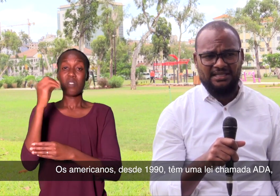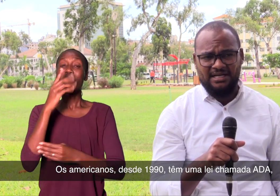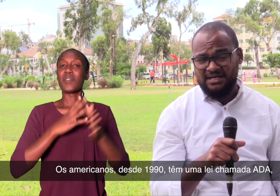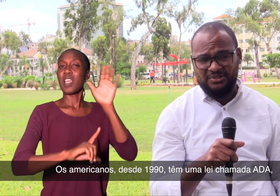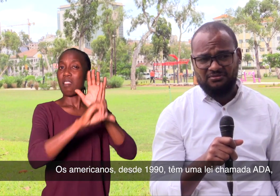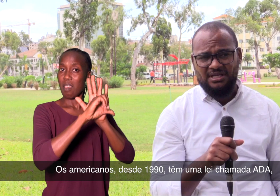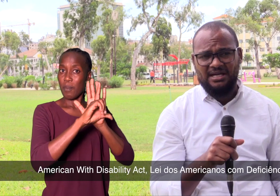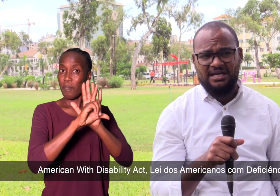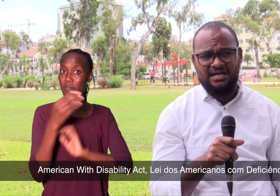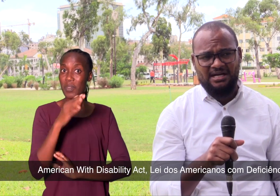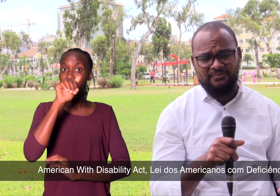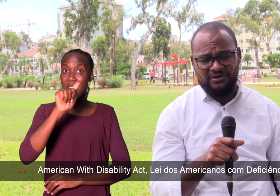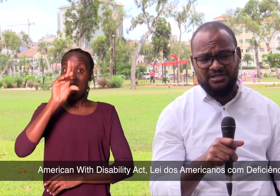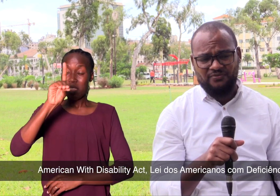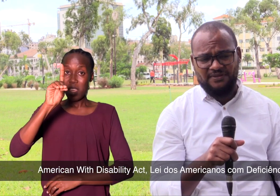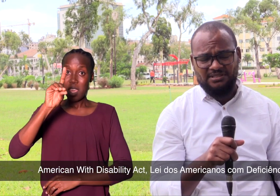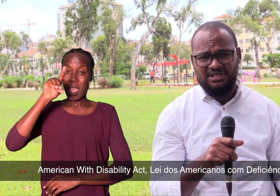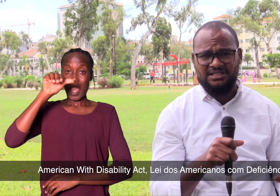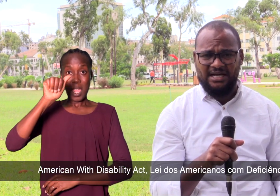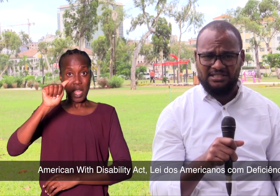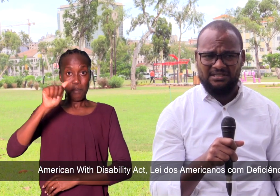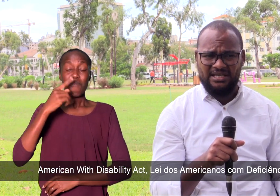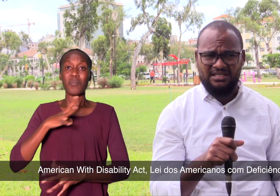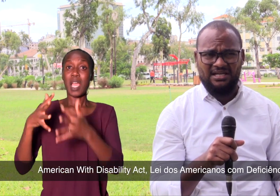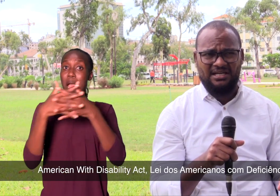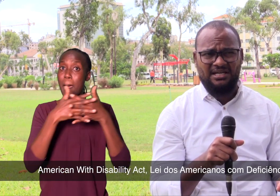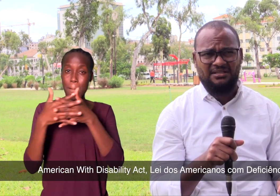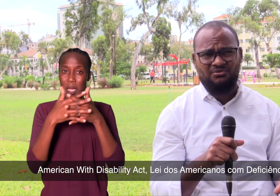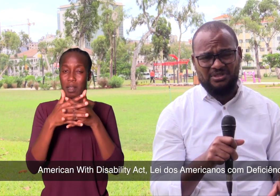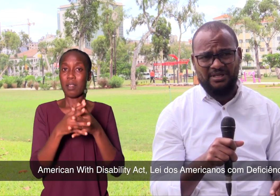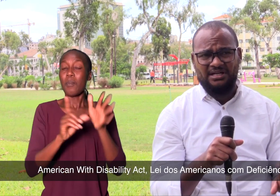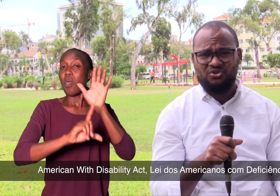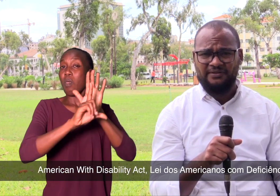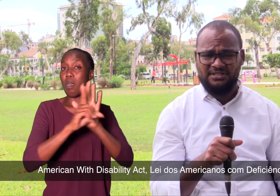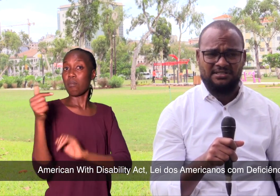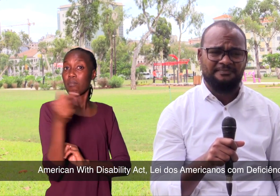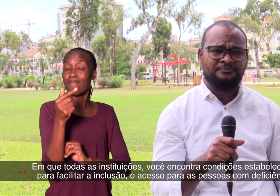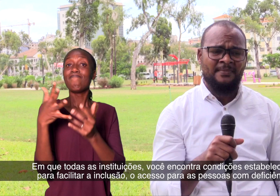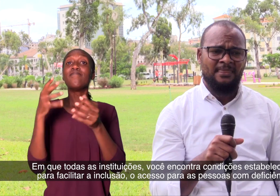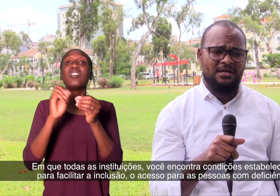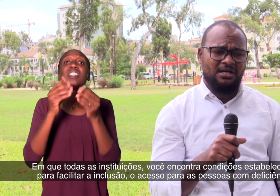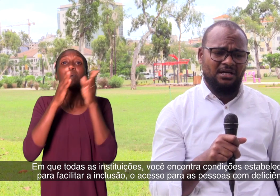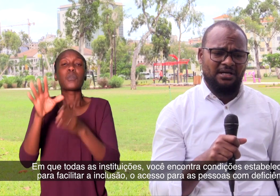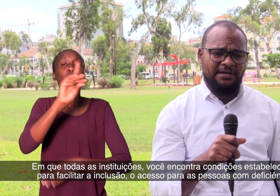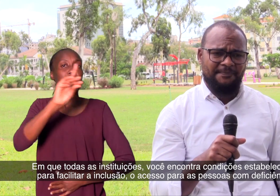chamada ADA, portanto, é a Americans with Disability Act, lei dos americanos com deficiência.